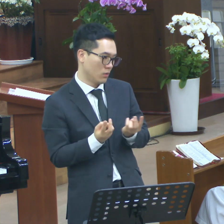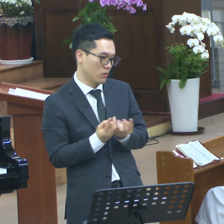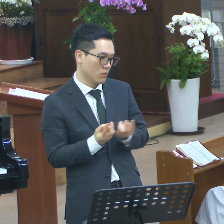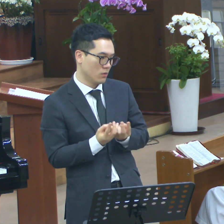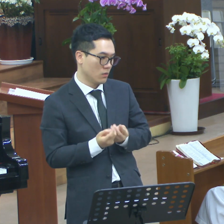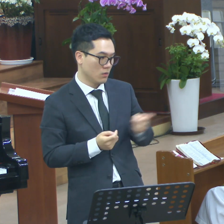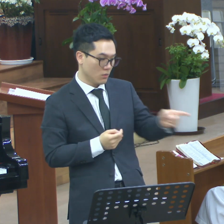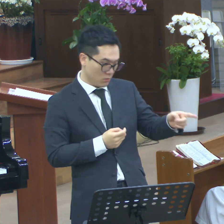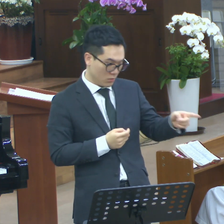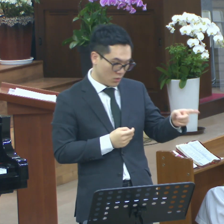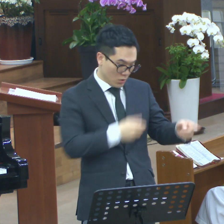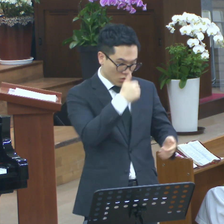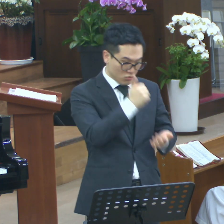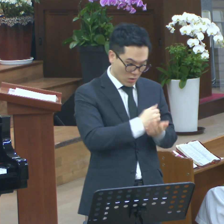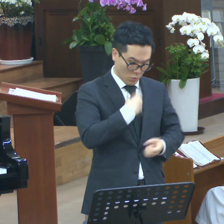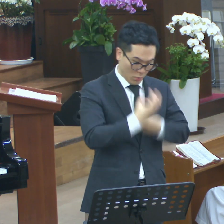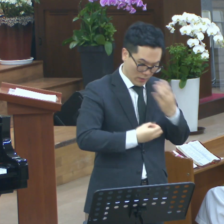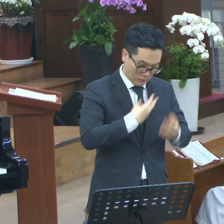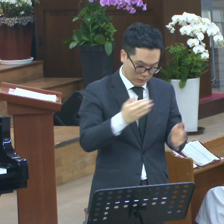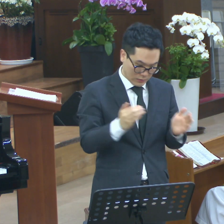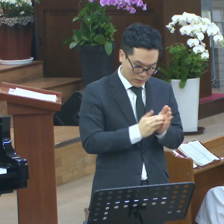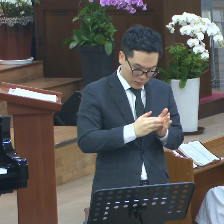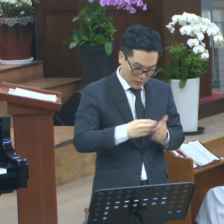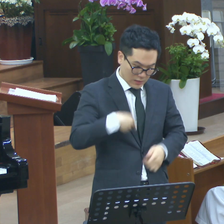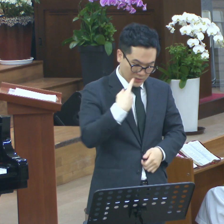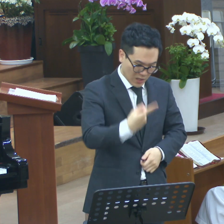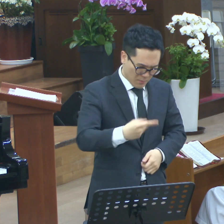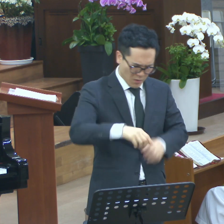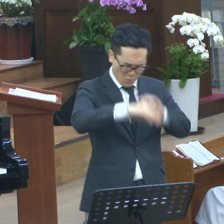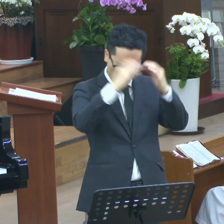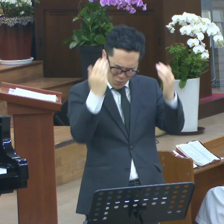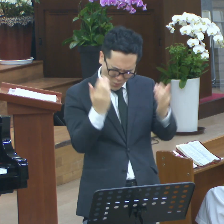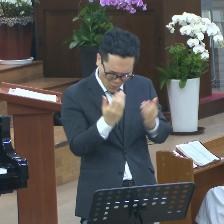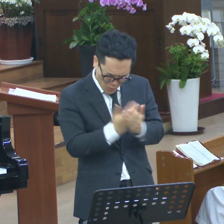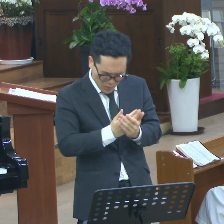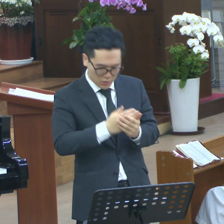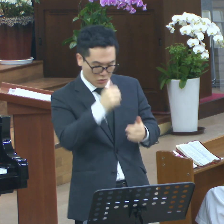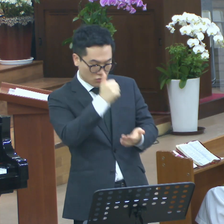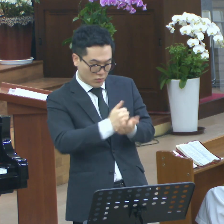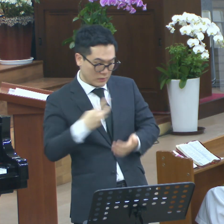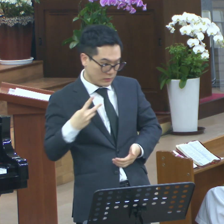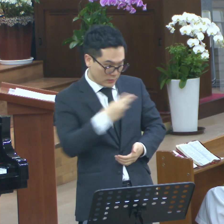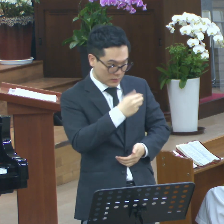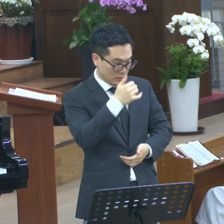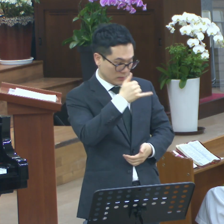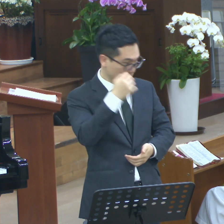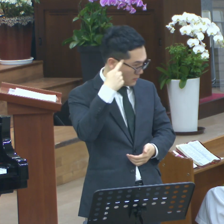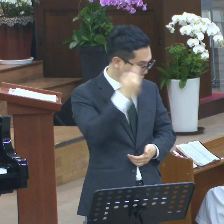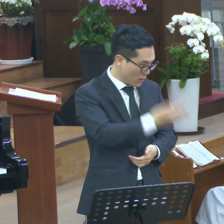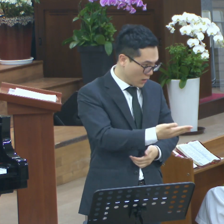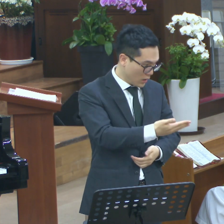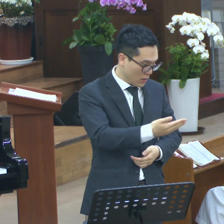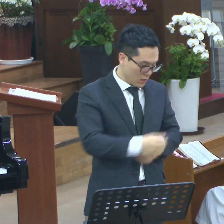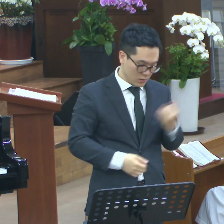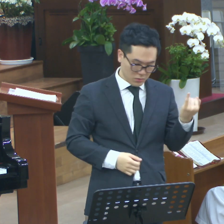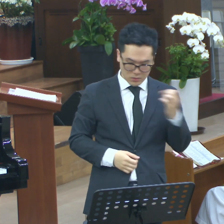죄를 끊습니까? 제가 물어봤어요. 그랬더니 그분이 아주 명답을 하셨어요. 예수 그리스도만이 우리의